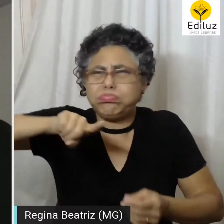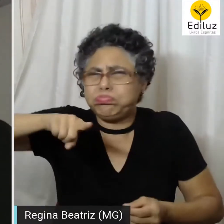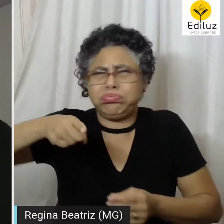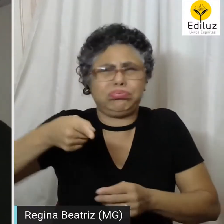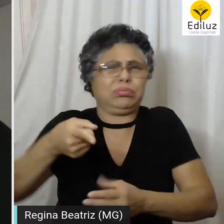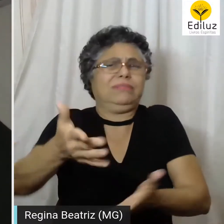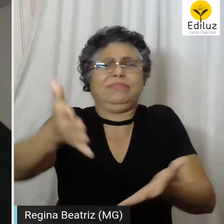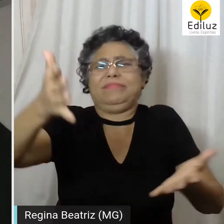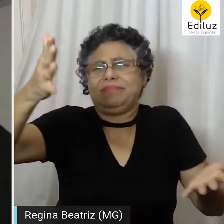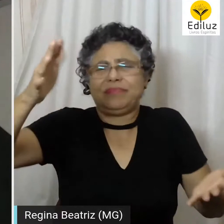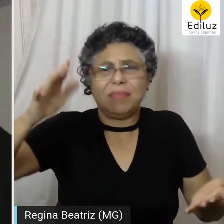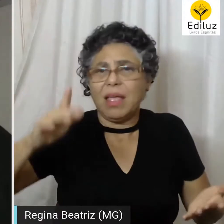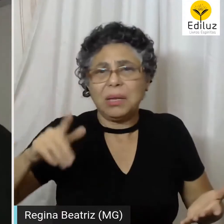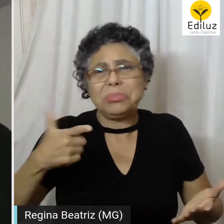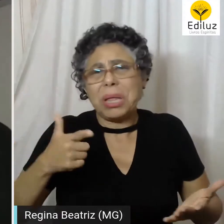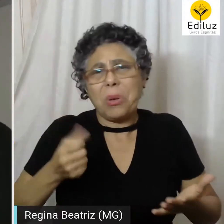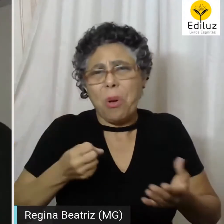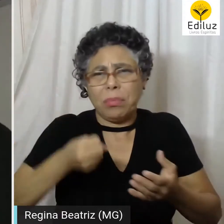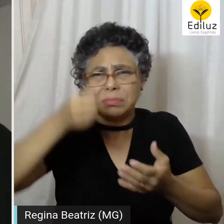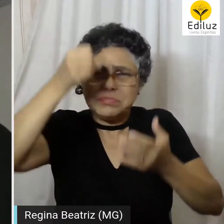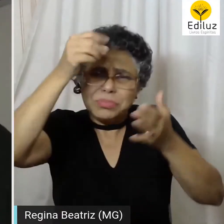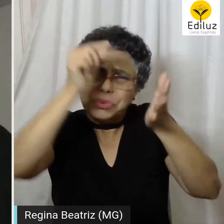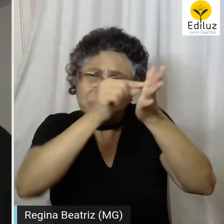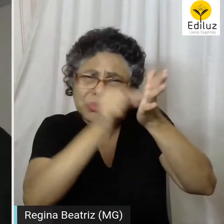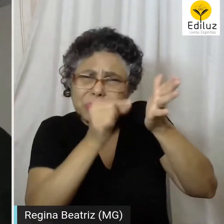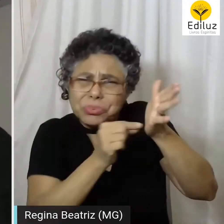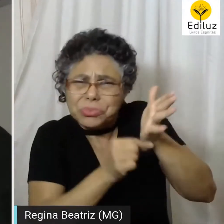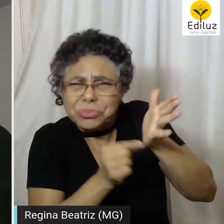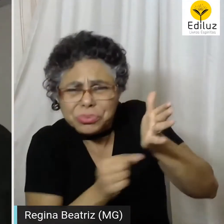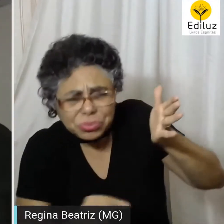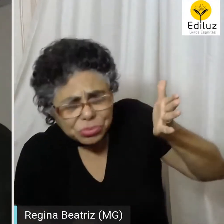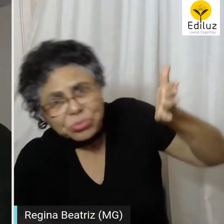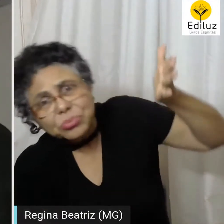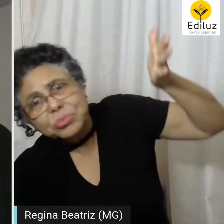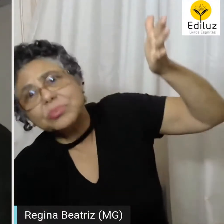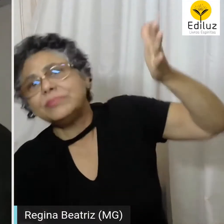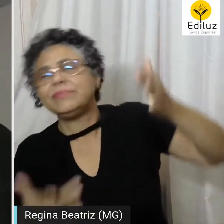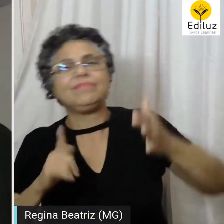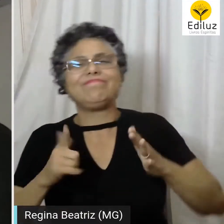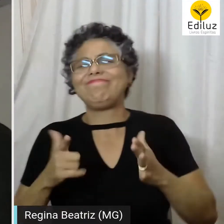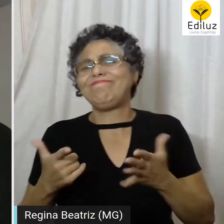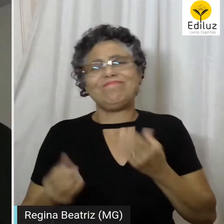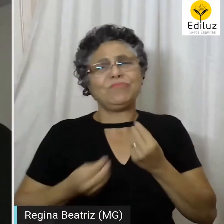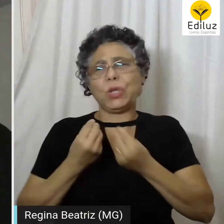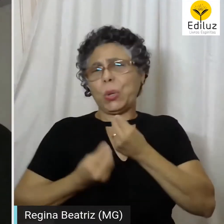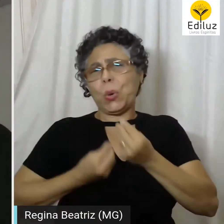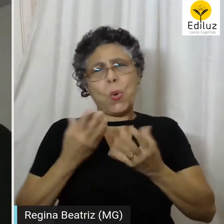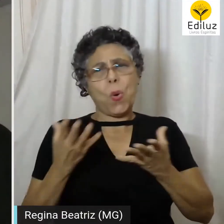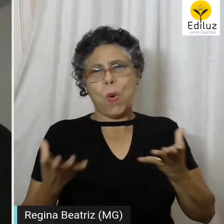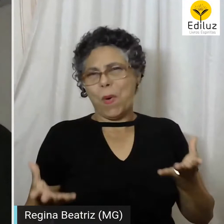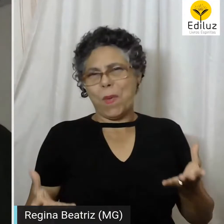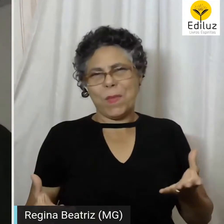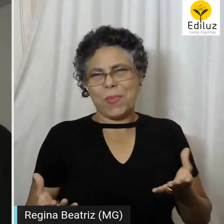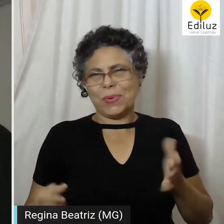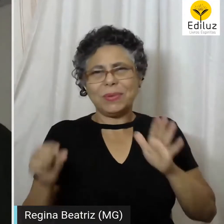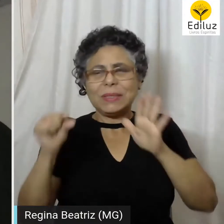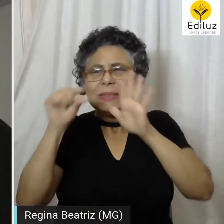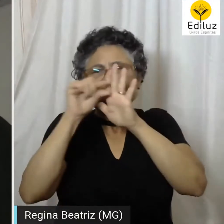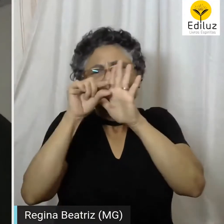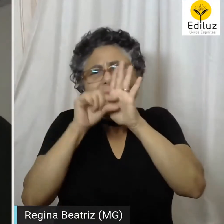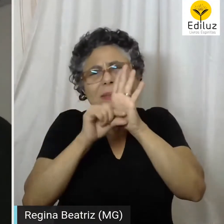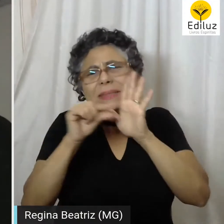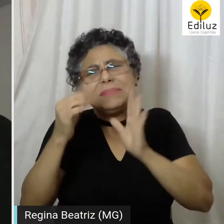Não adiantaria tentarmos relacionar sequer uma pequena parte